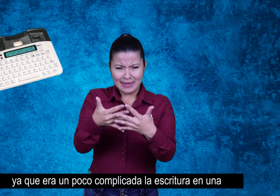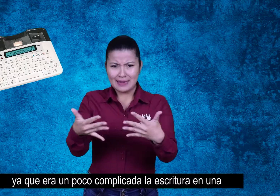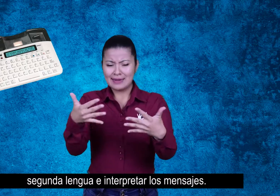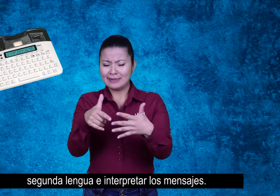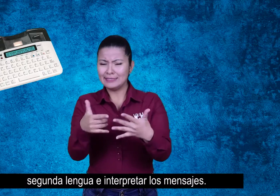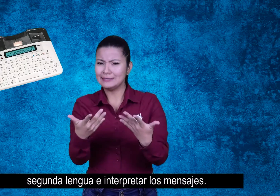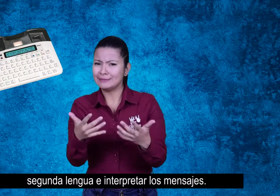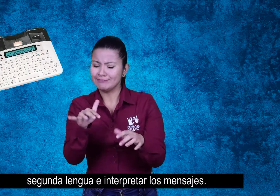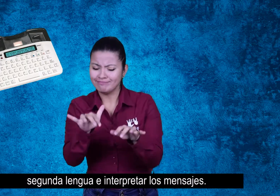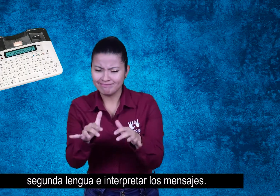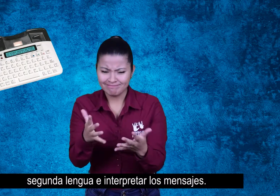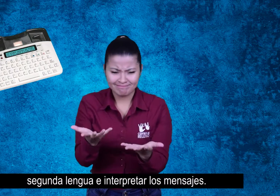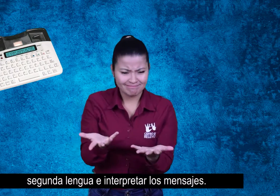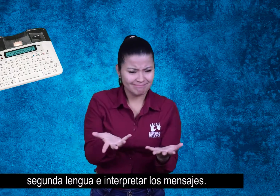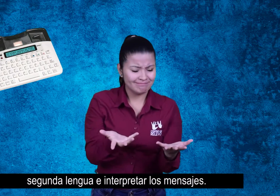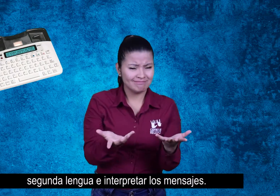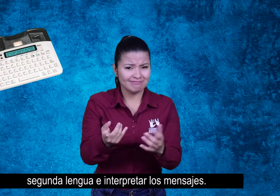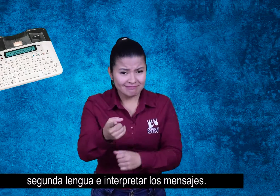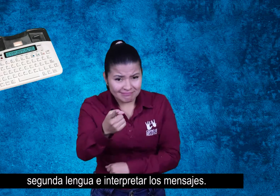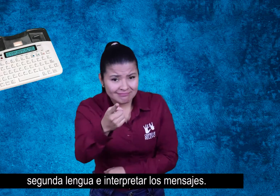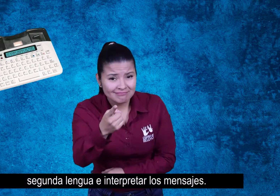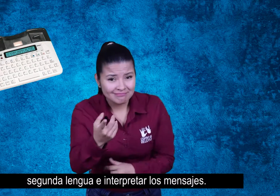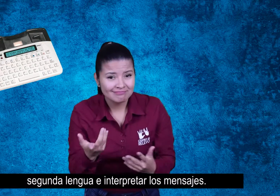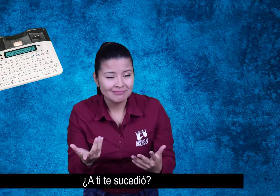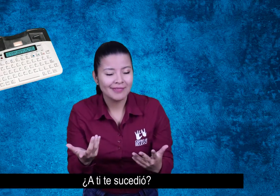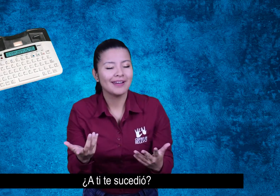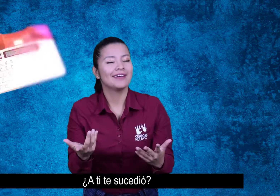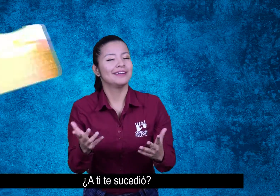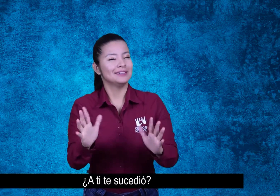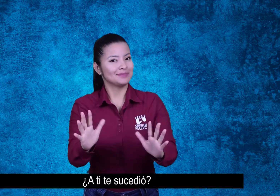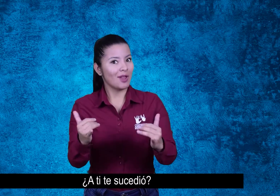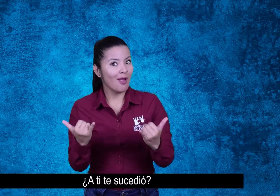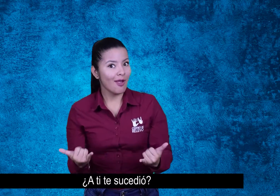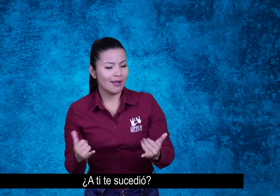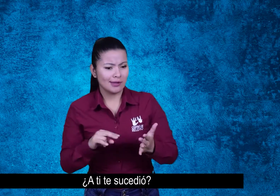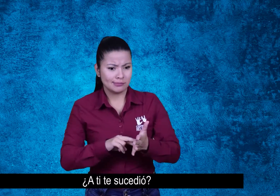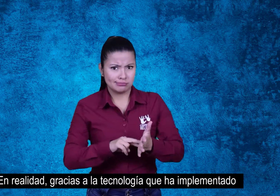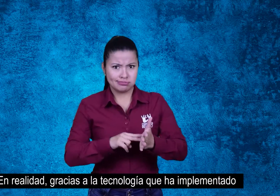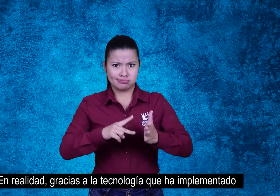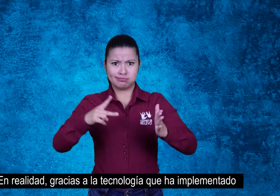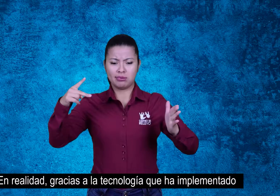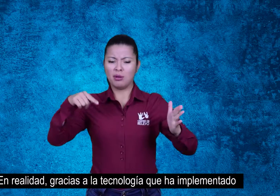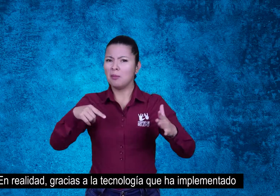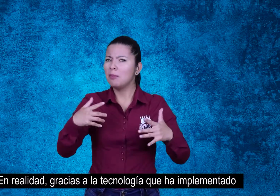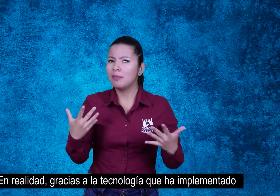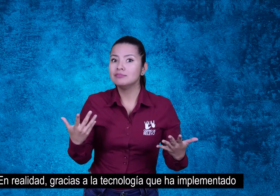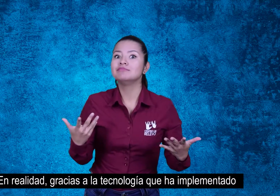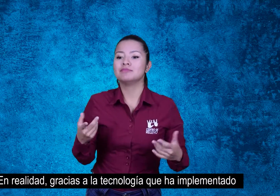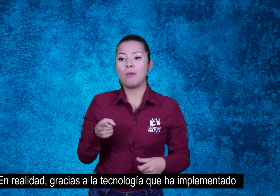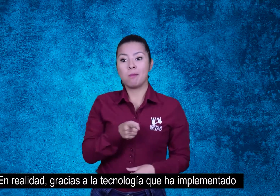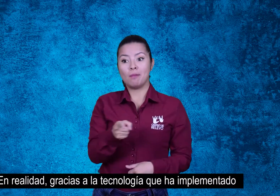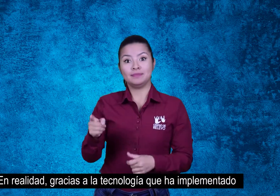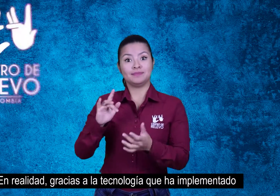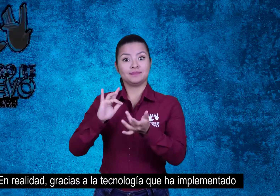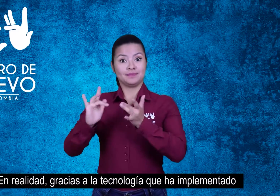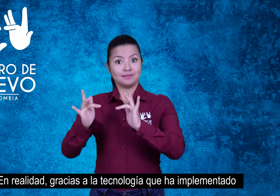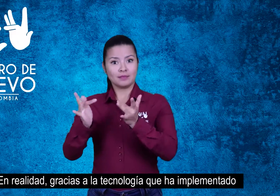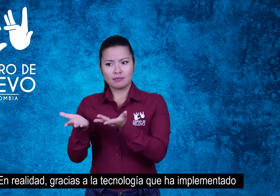una segunda lengua e interpretar los mensajes. ¿A ti te sucedió? En realidad, gracias a la tecnología que ha